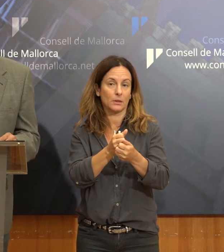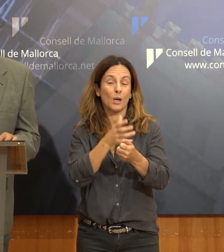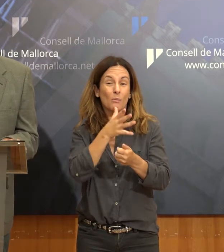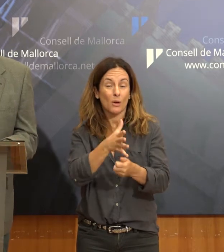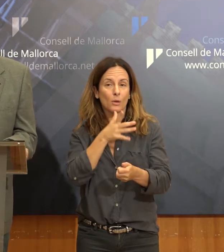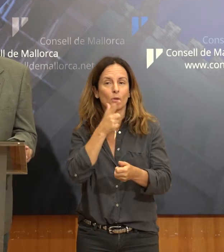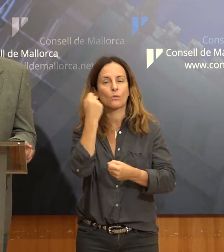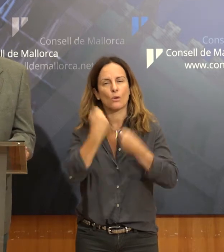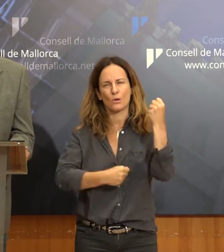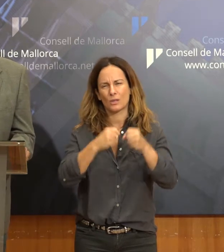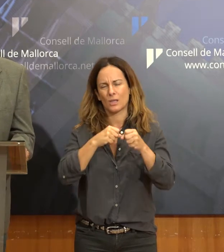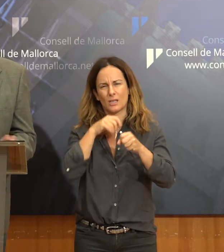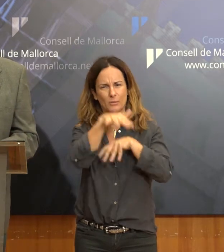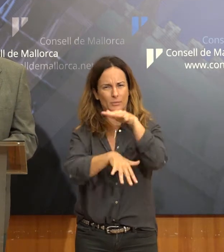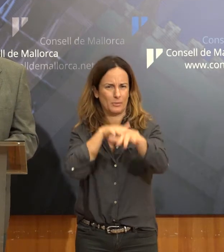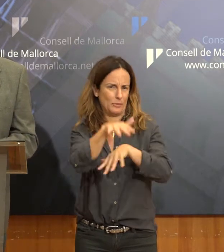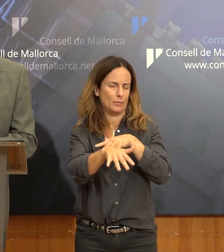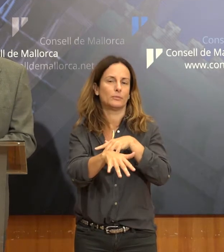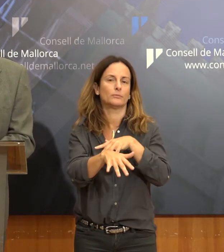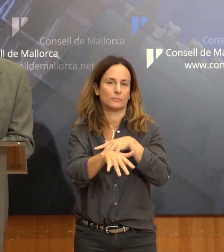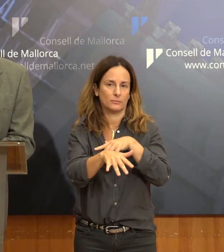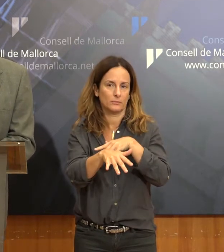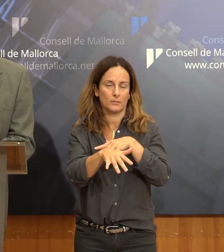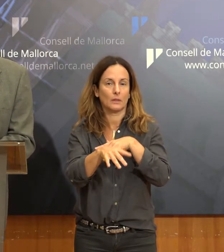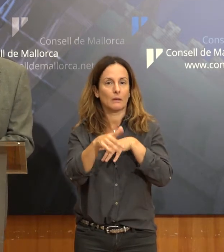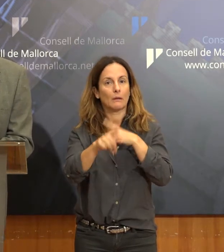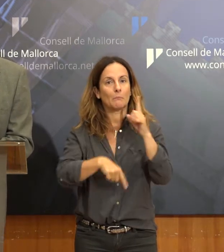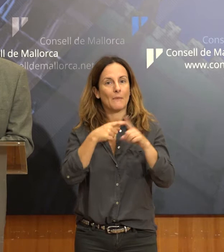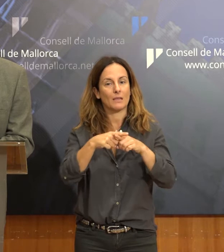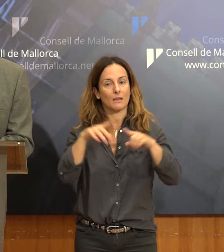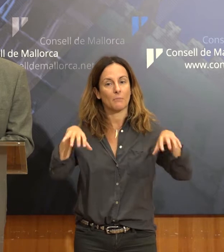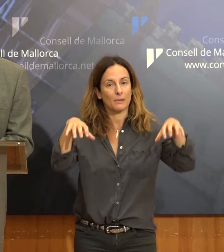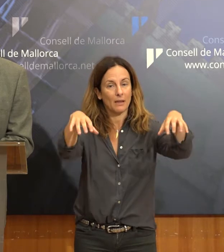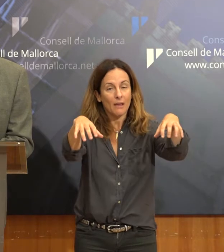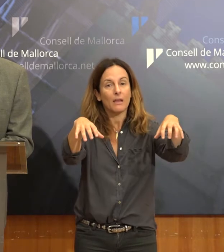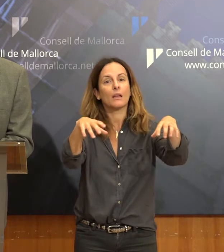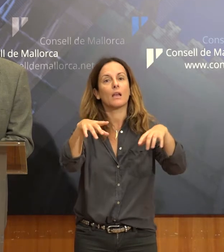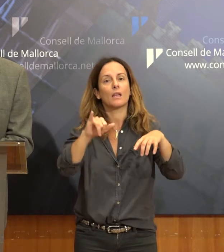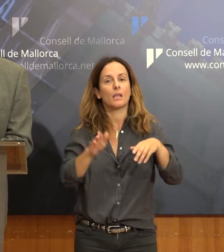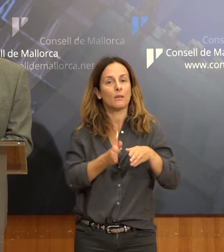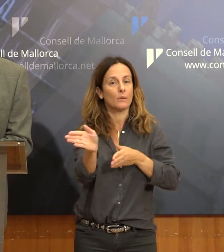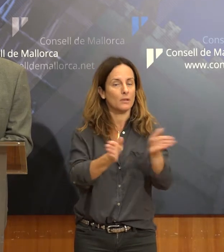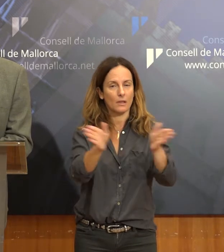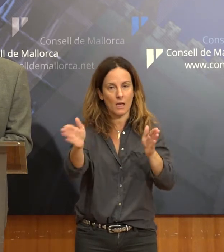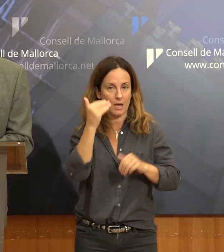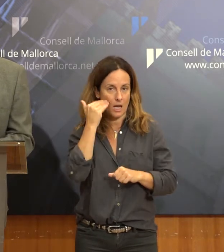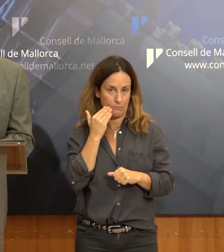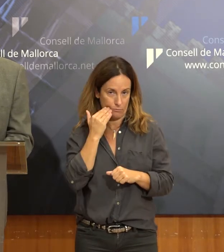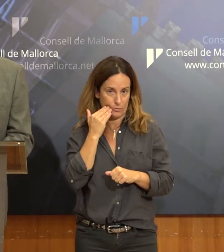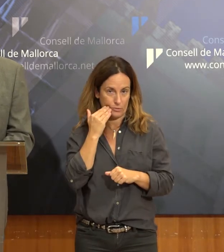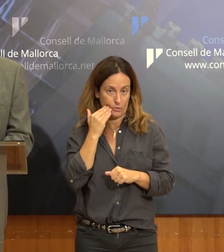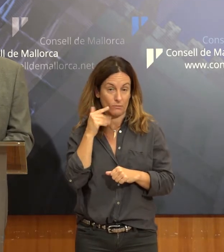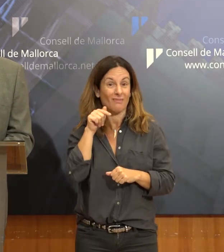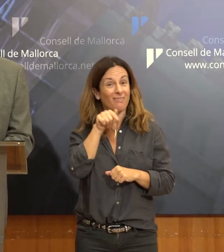gran nombre o número d'entrades a finques i de camins rurals que la travessen. És a dir, que amb